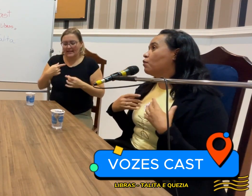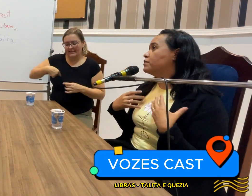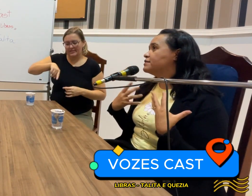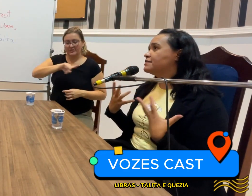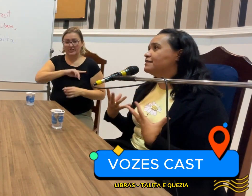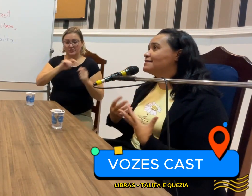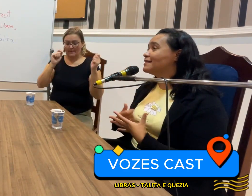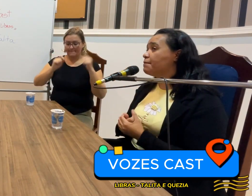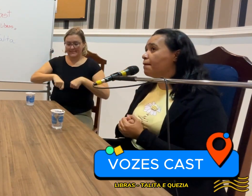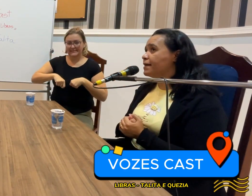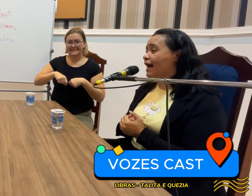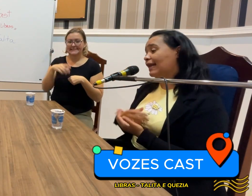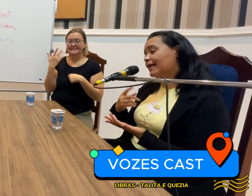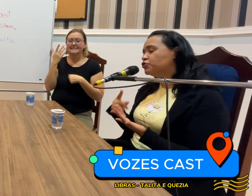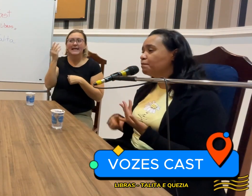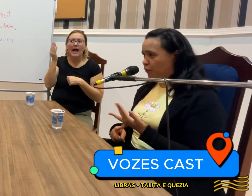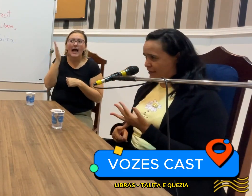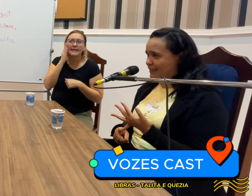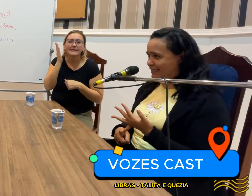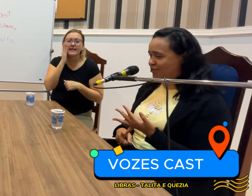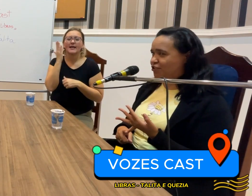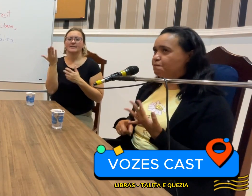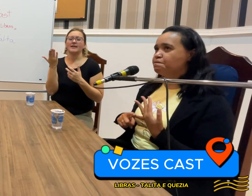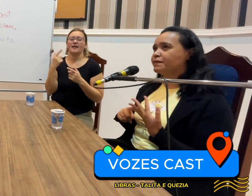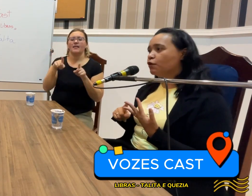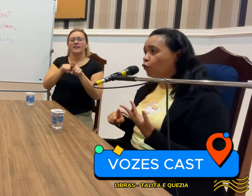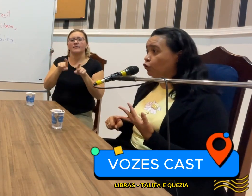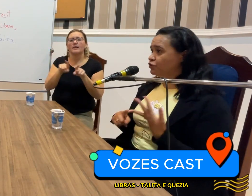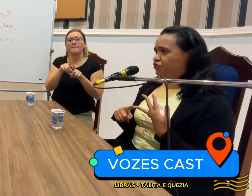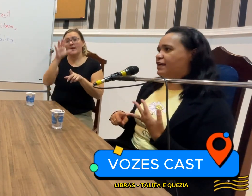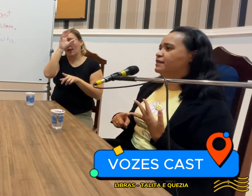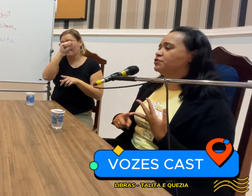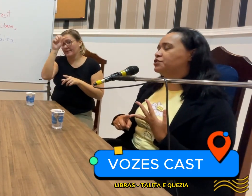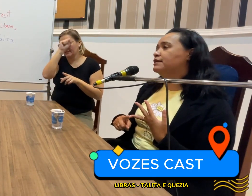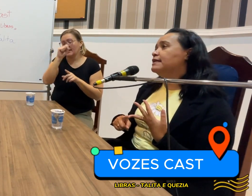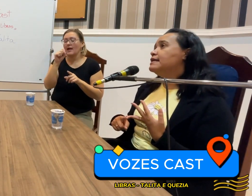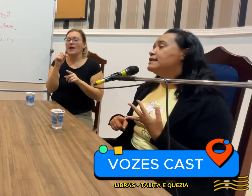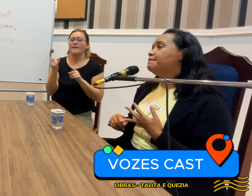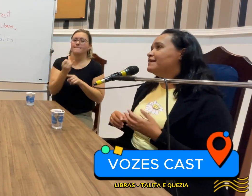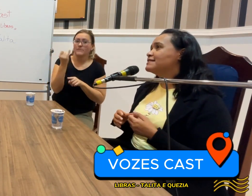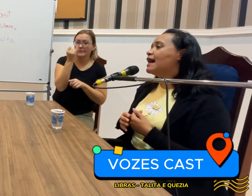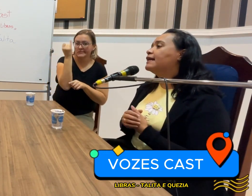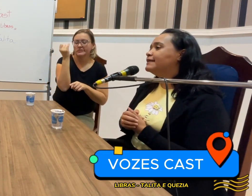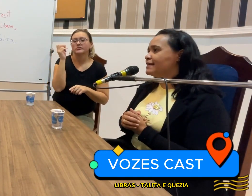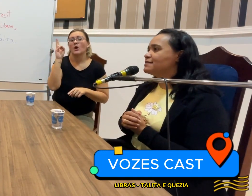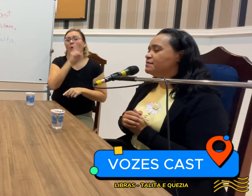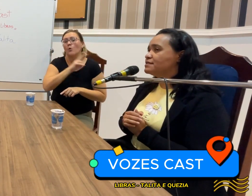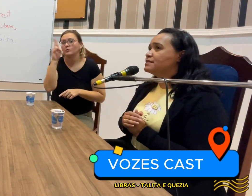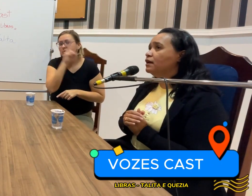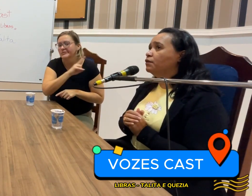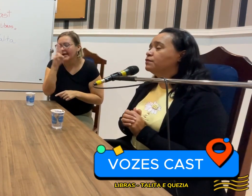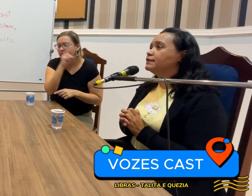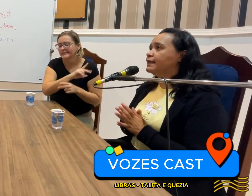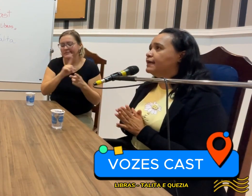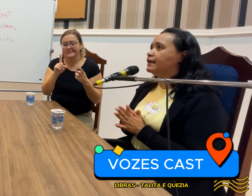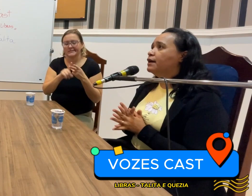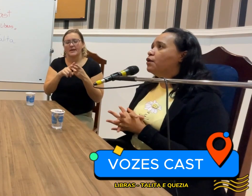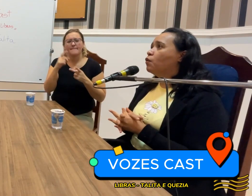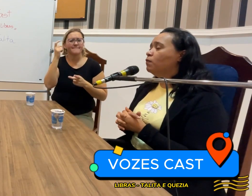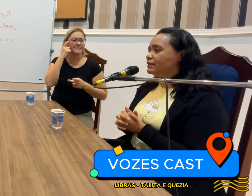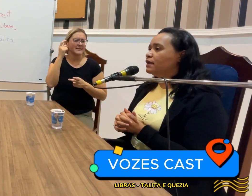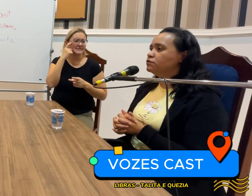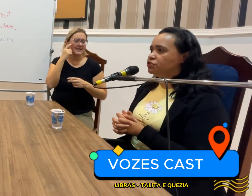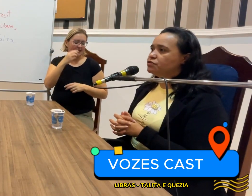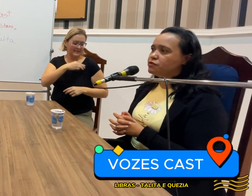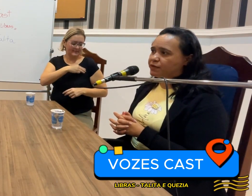E é uma coisa assim extremamente, além de importante, urgente, e pensar nessa missão que